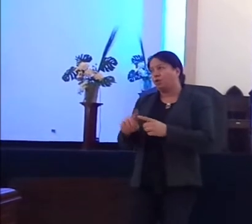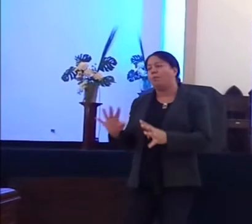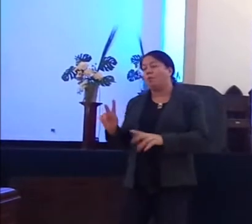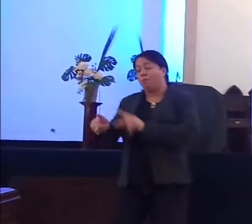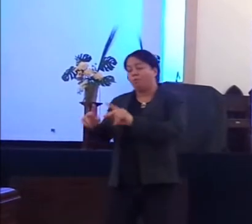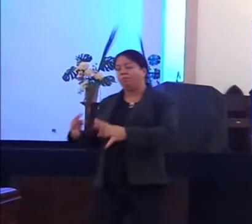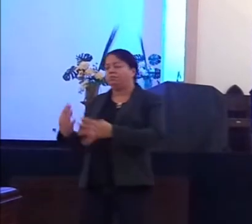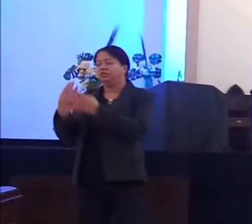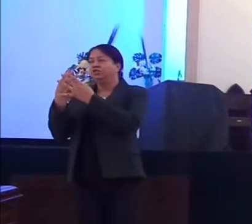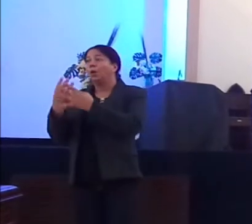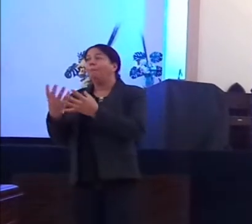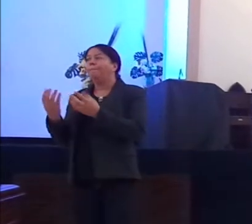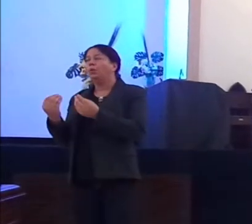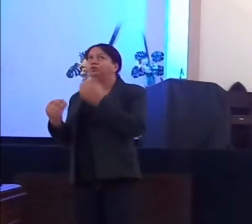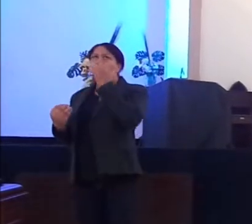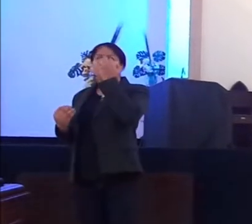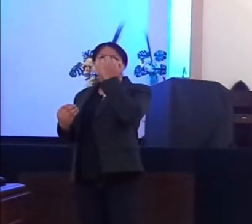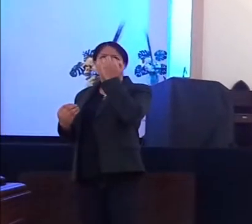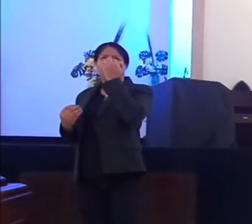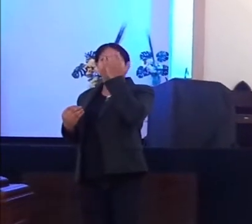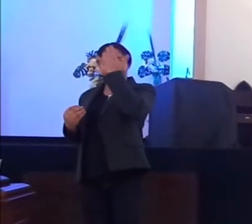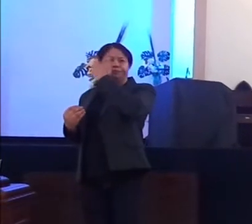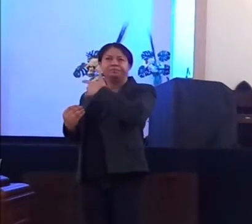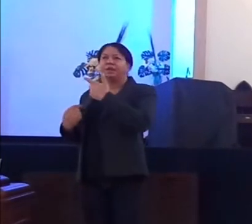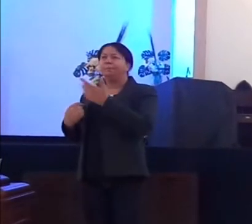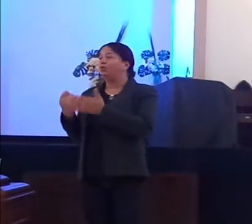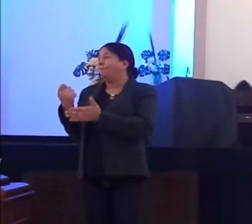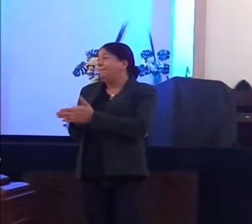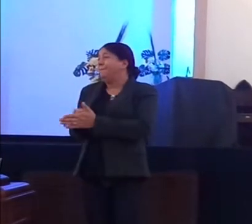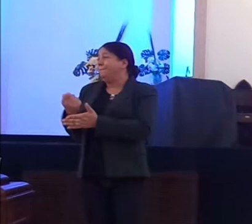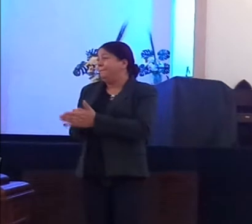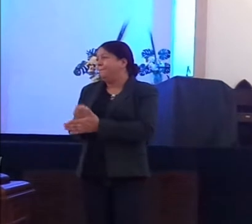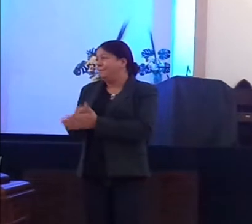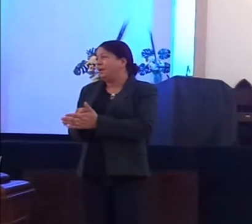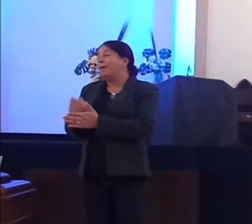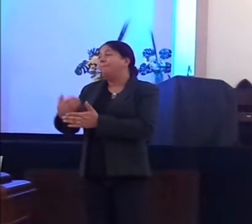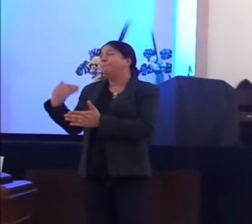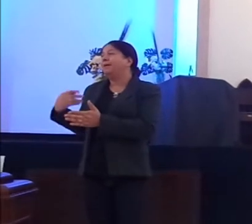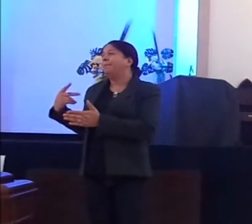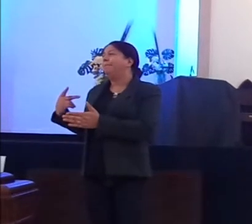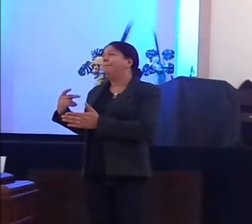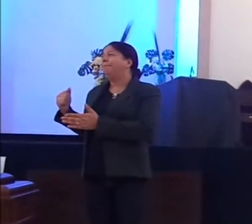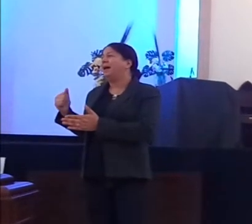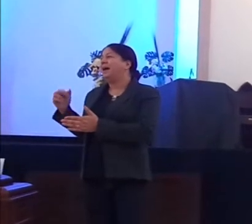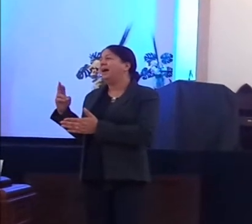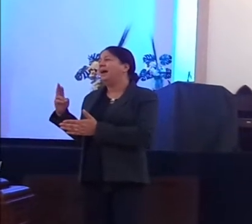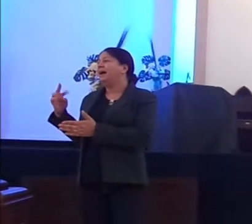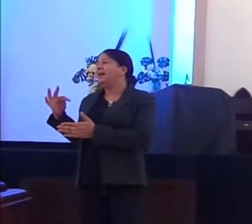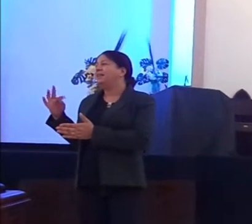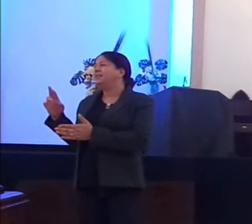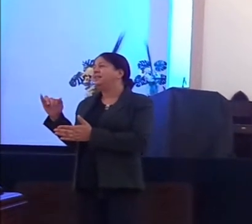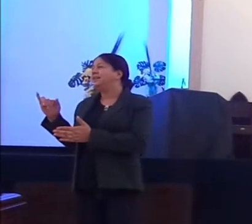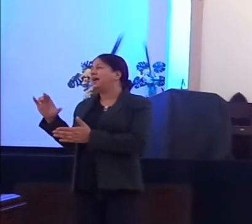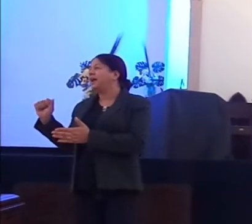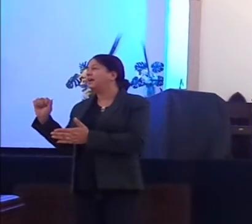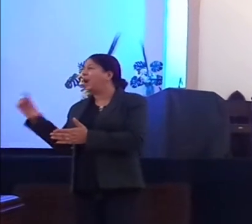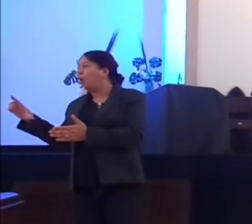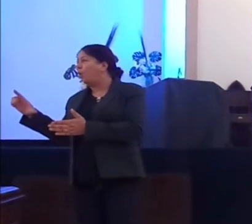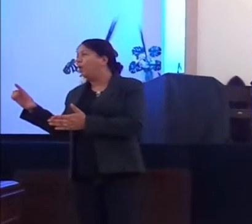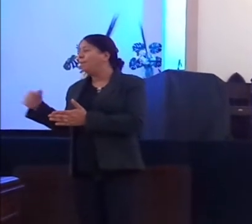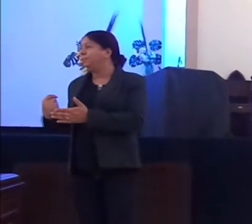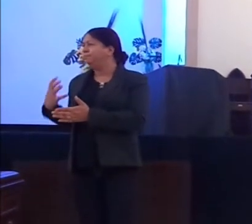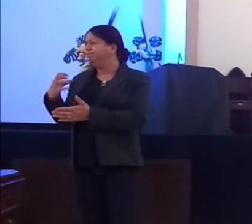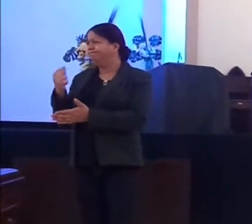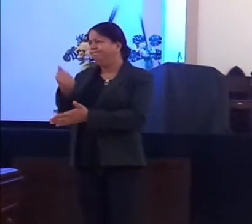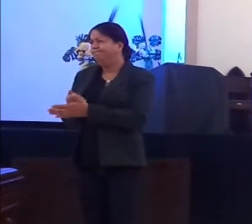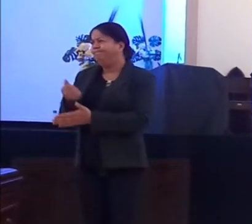patriarcal, hoje nós chamaríamos de machista, a genealogia geralmente falava só